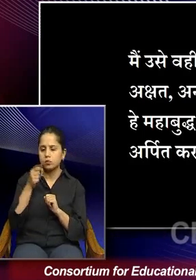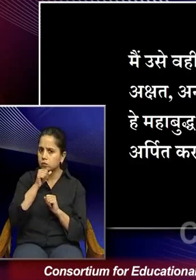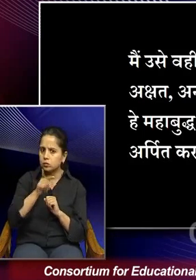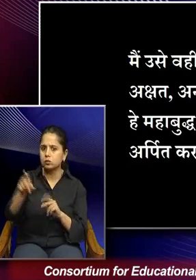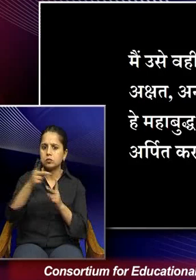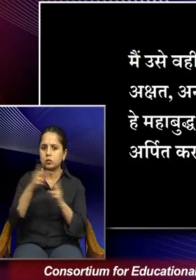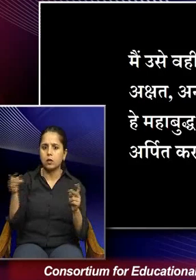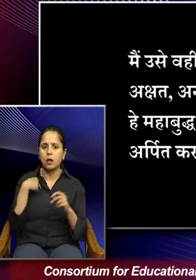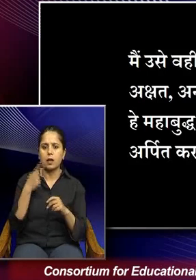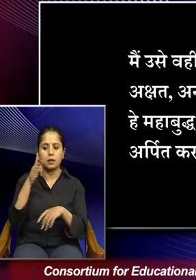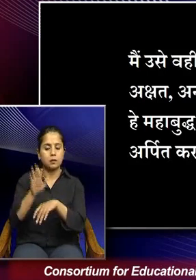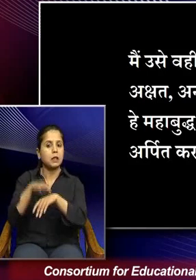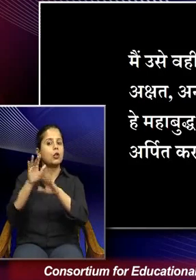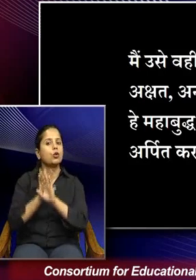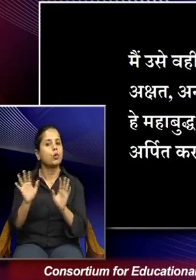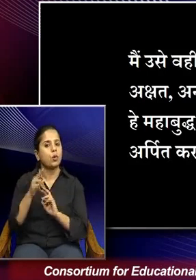अस्पृष्ट